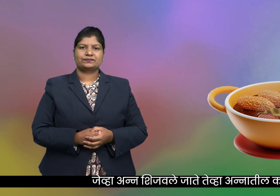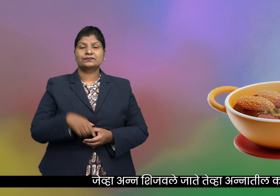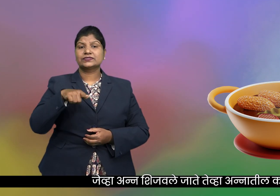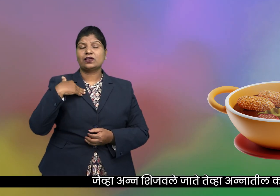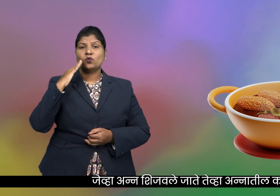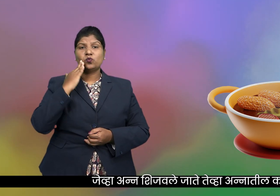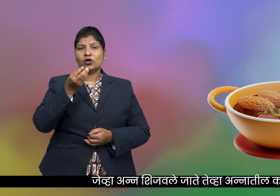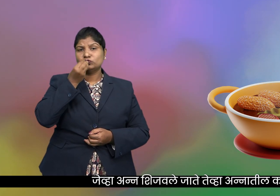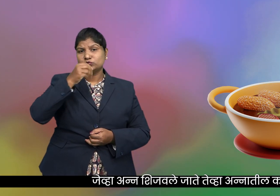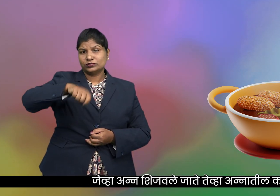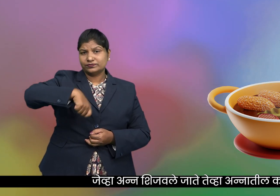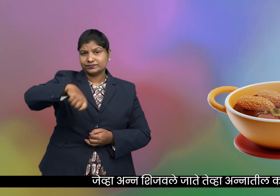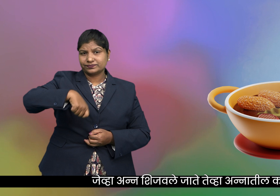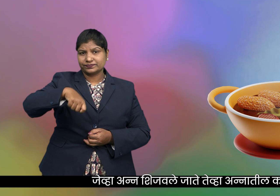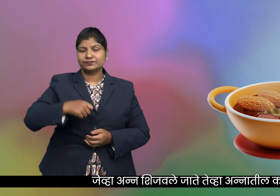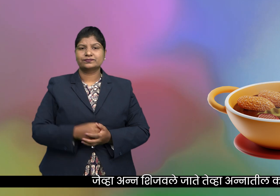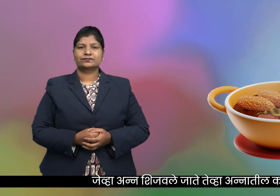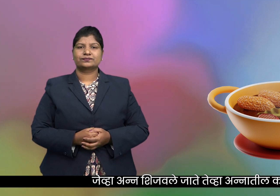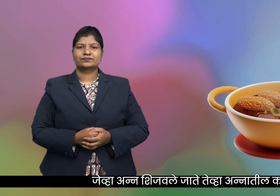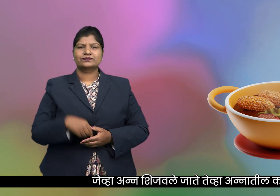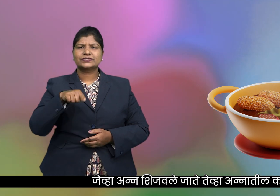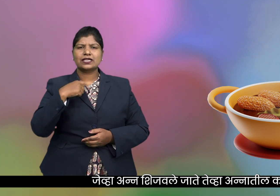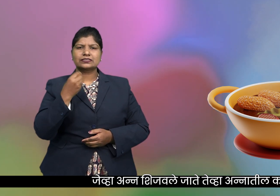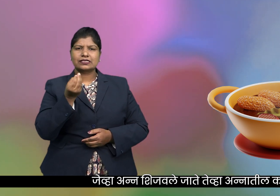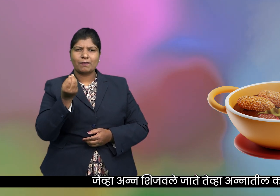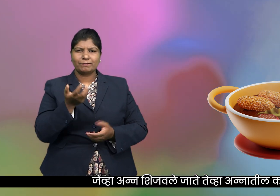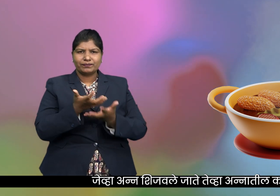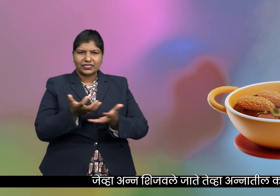जेव्हा अन्न शिजवले जाते, तेव्हा अन्नातील काही